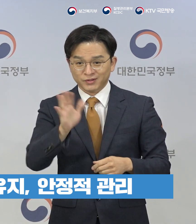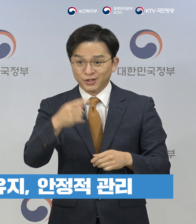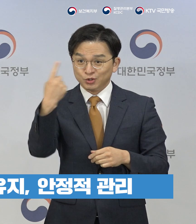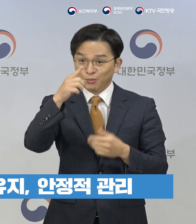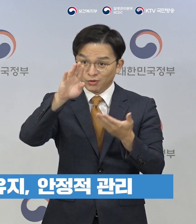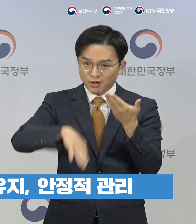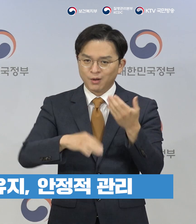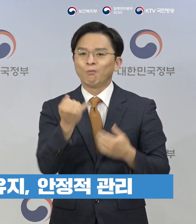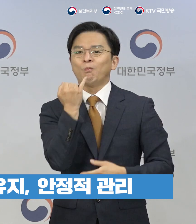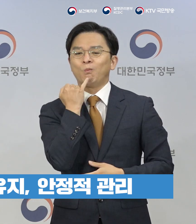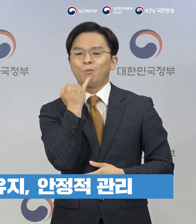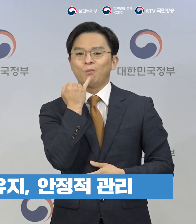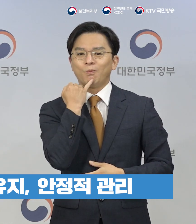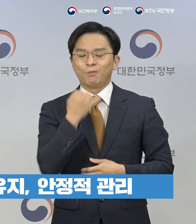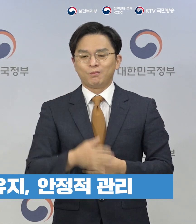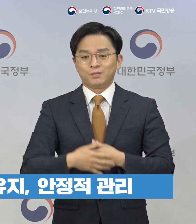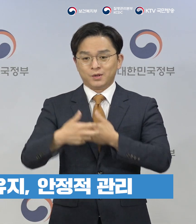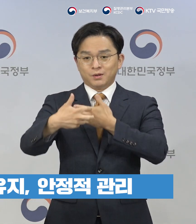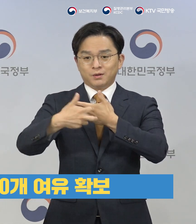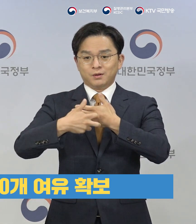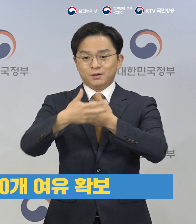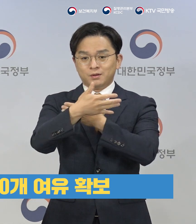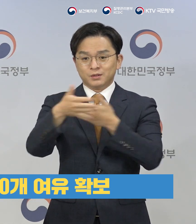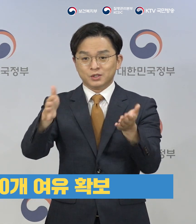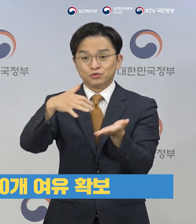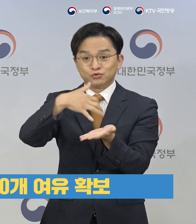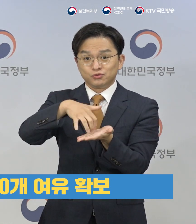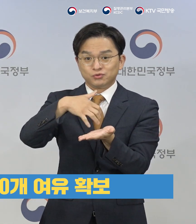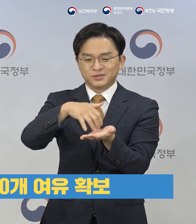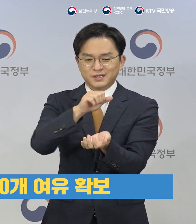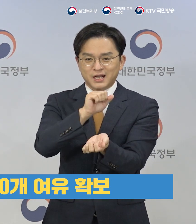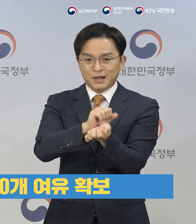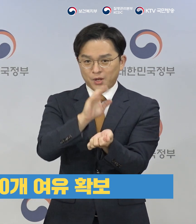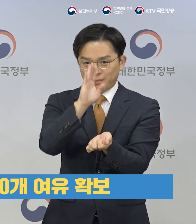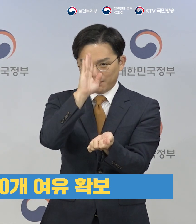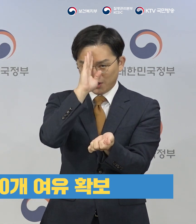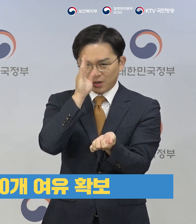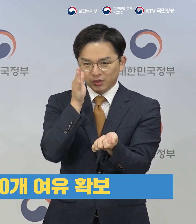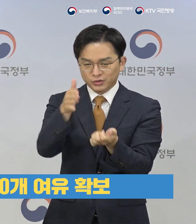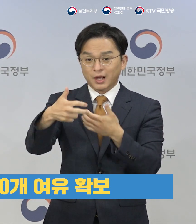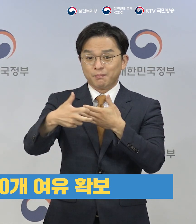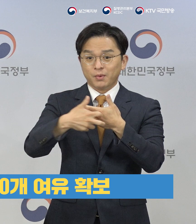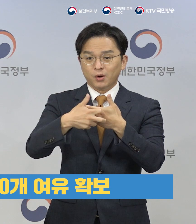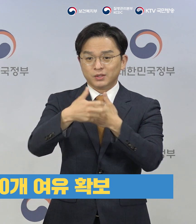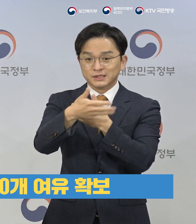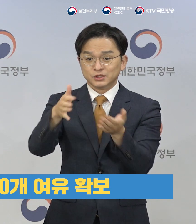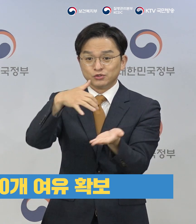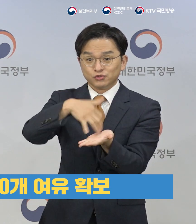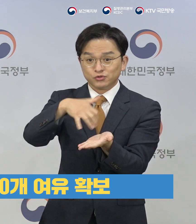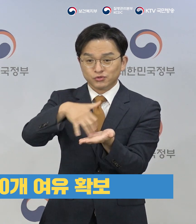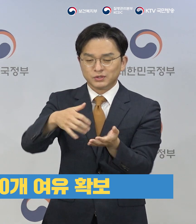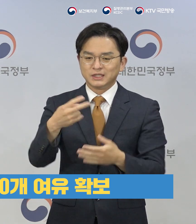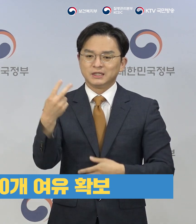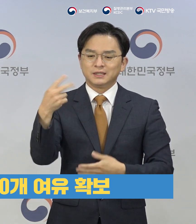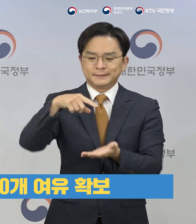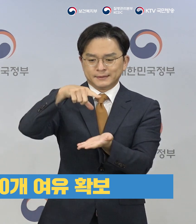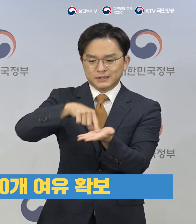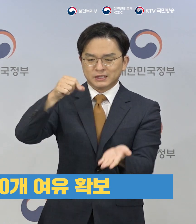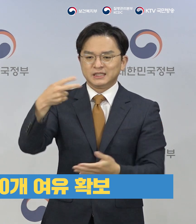수준에서 안정적으로 관리하고 있습니다. 치료 병상의 경우 감염병 전담병원의 병상이